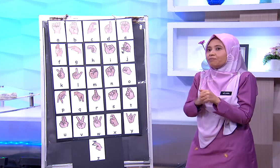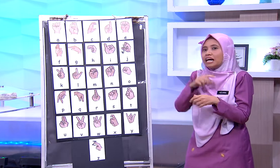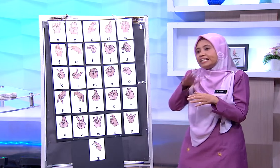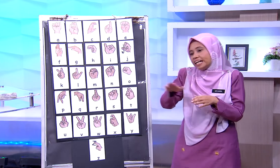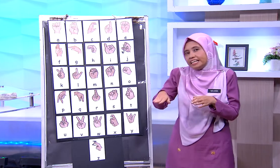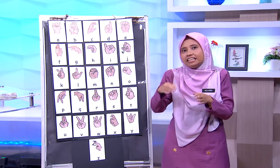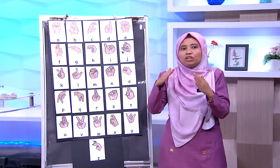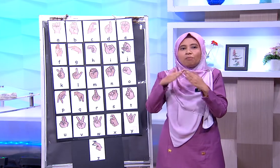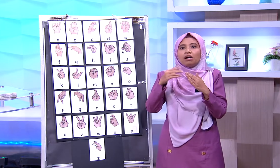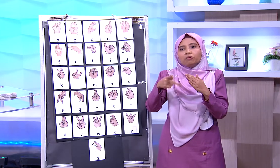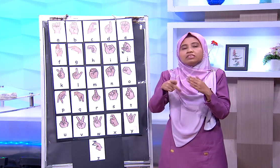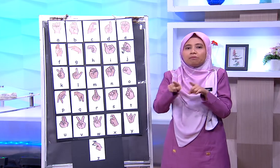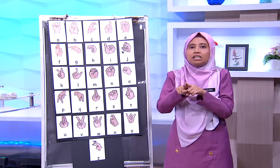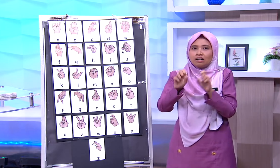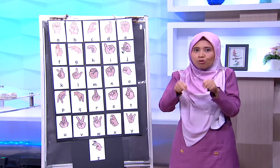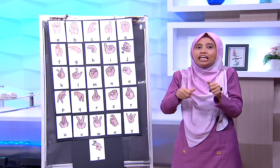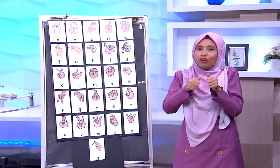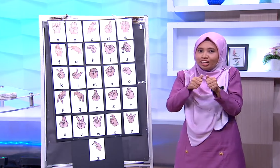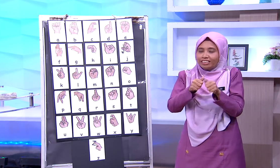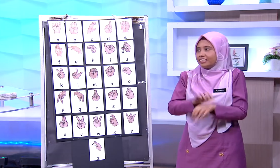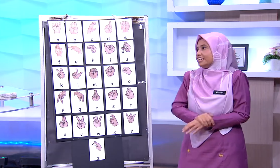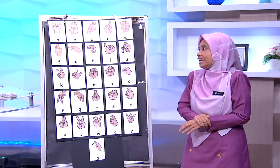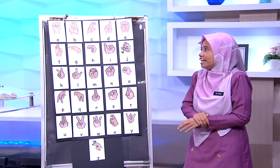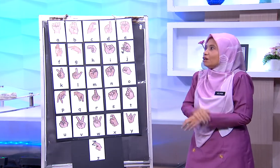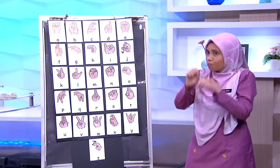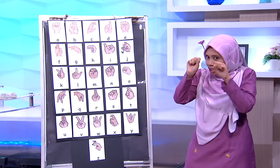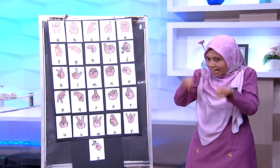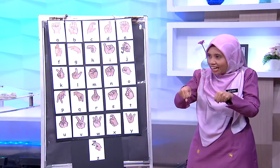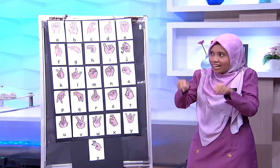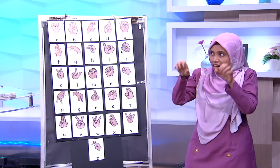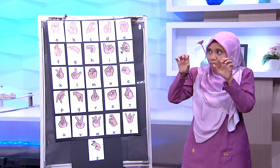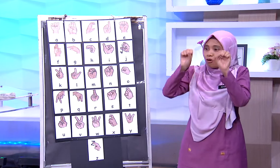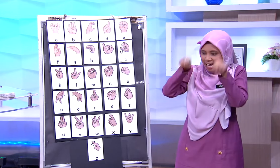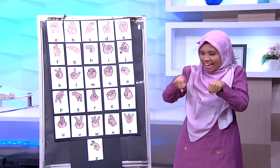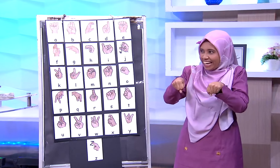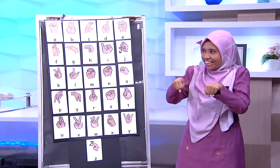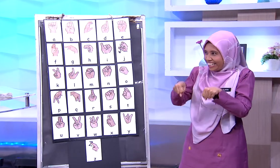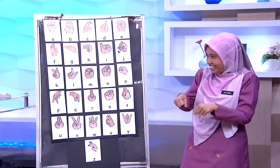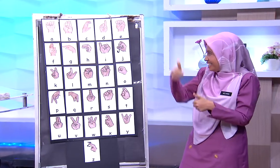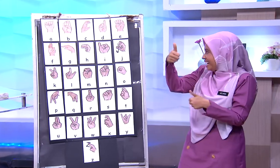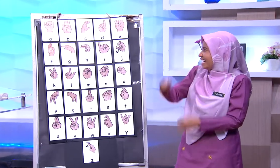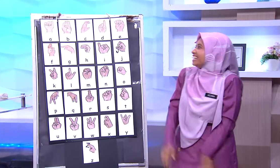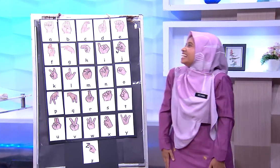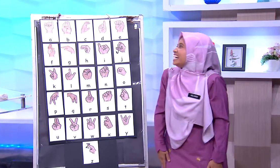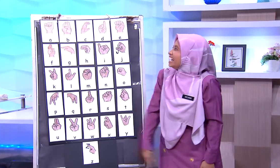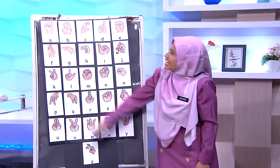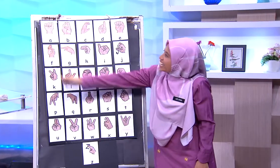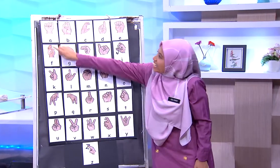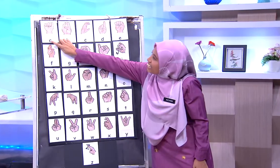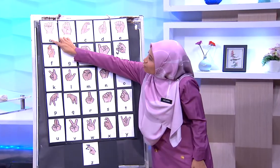adik-adik di rumah pun sama boleh ikut boleh boleh boleh oke oke ini